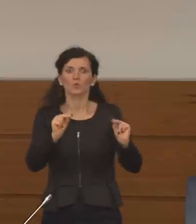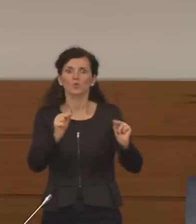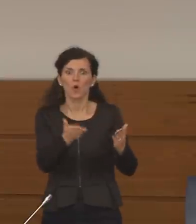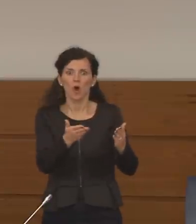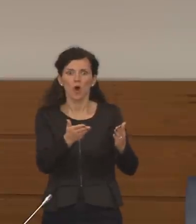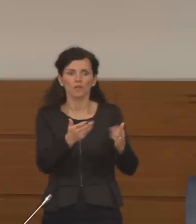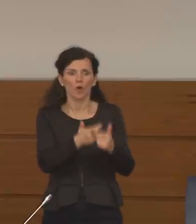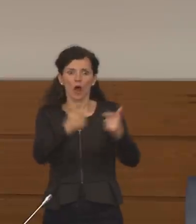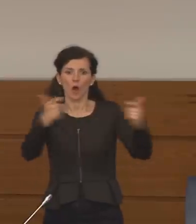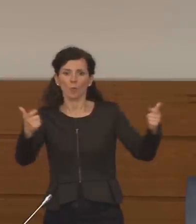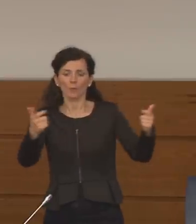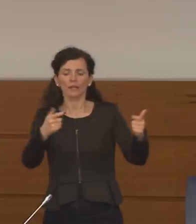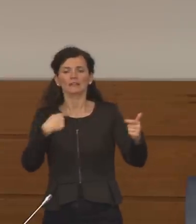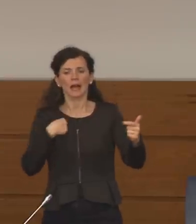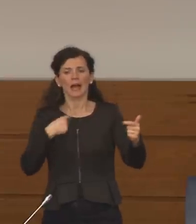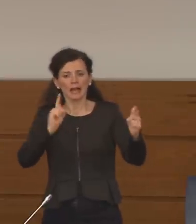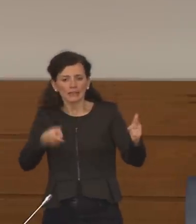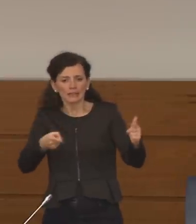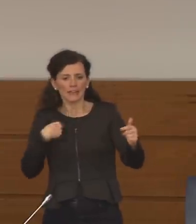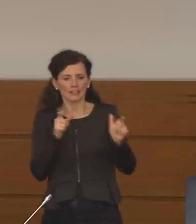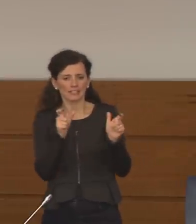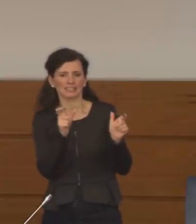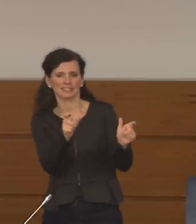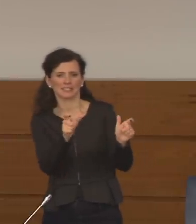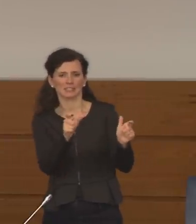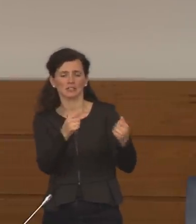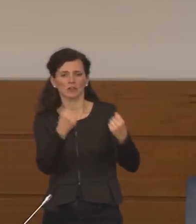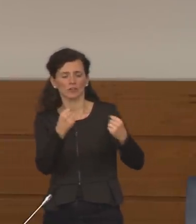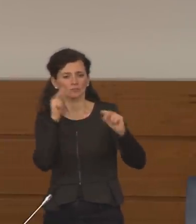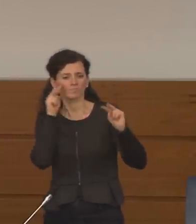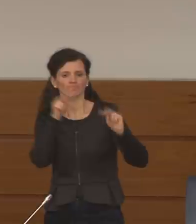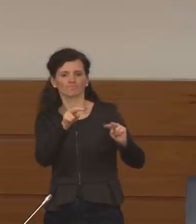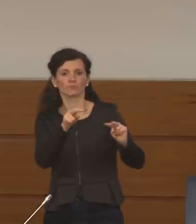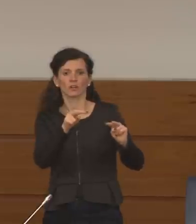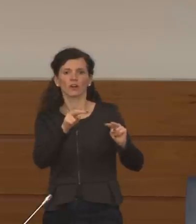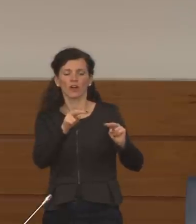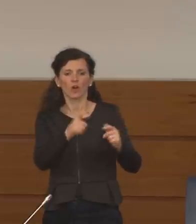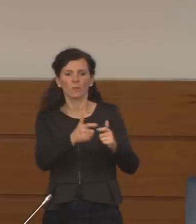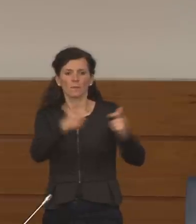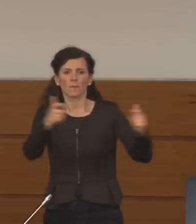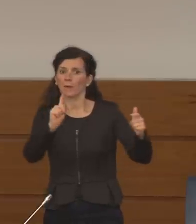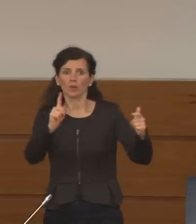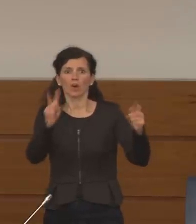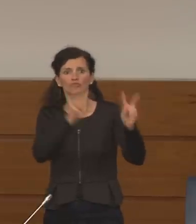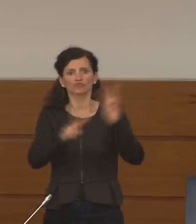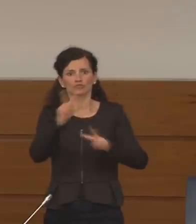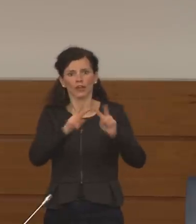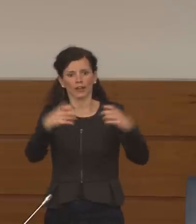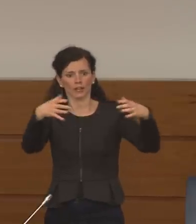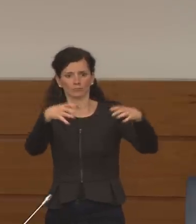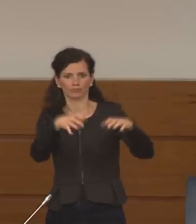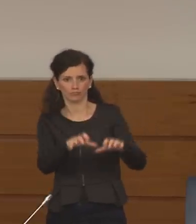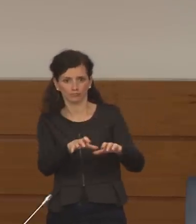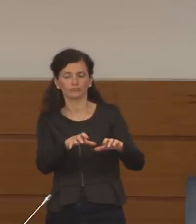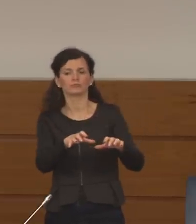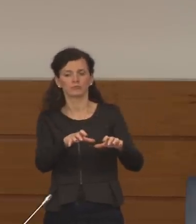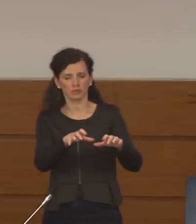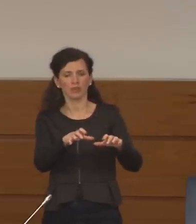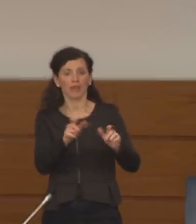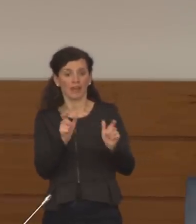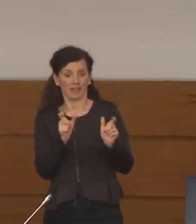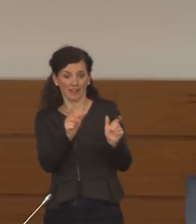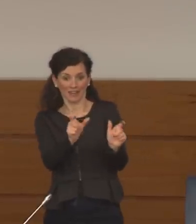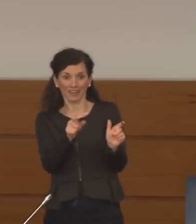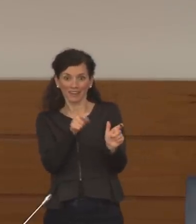adottare delle misure un po più impegnative per rallentare la trasmissione ma soprattutto per fare in modo che i